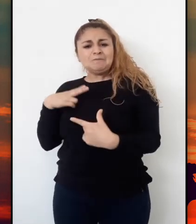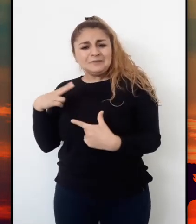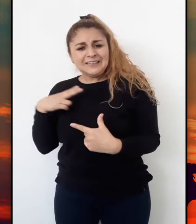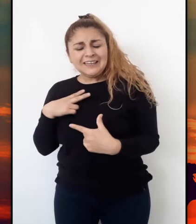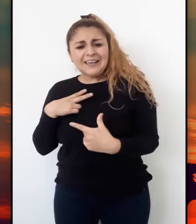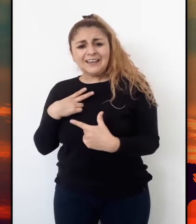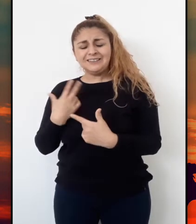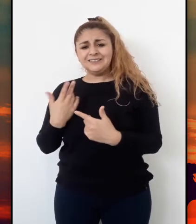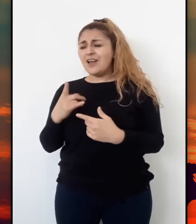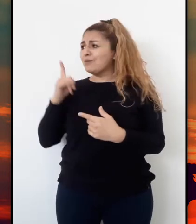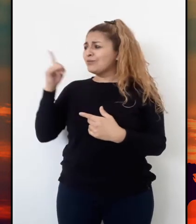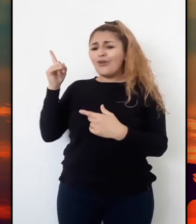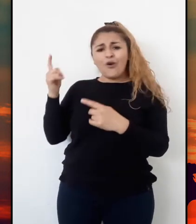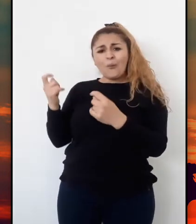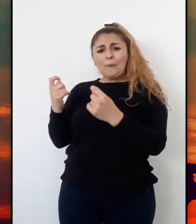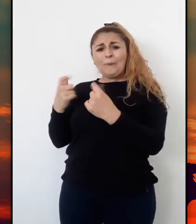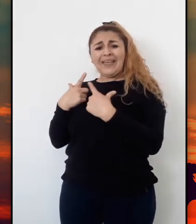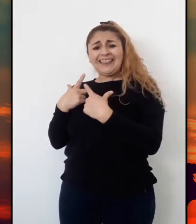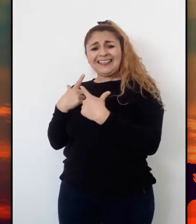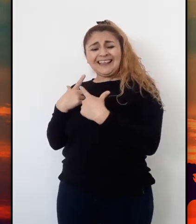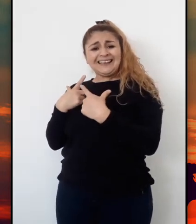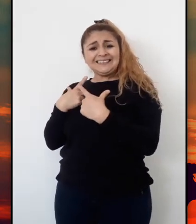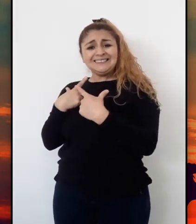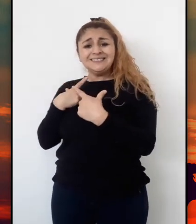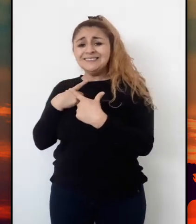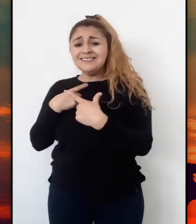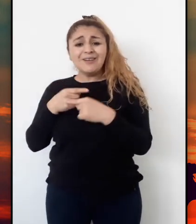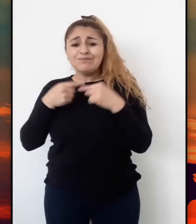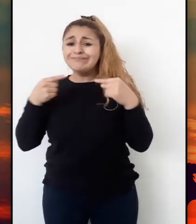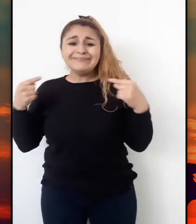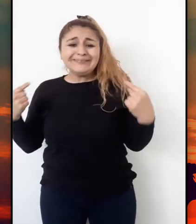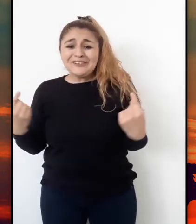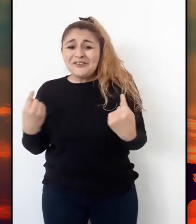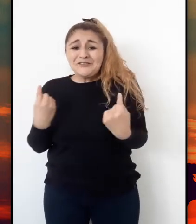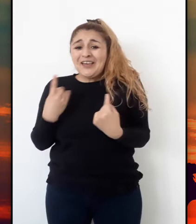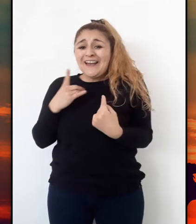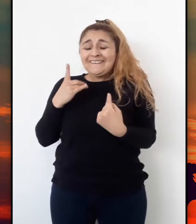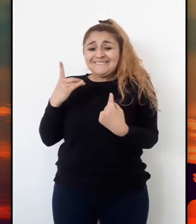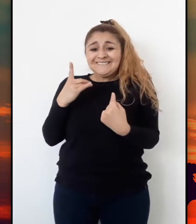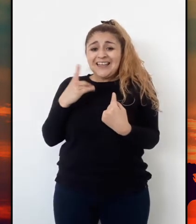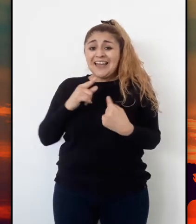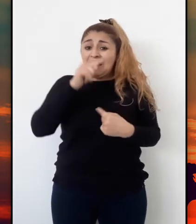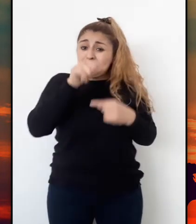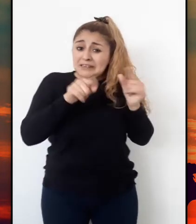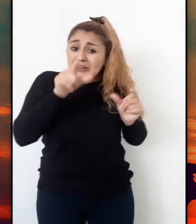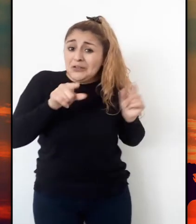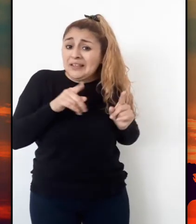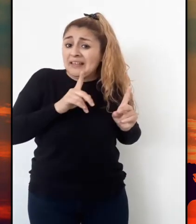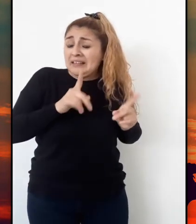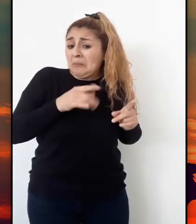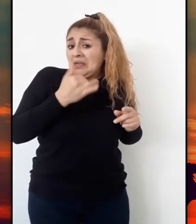personnes croyaient avoir l'abondance. Esas personas creían tener la abundancia. Donc leur